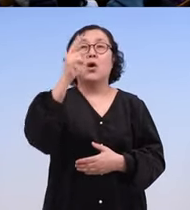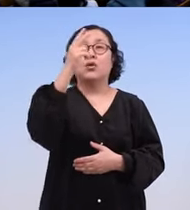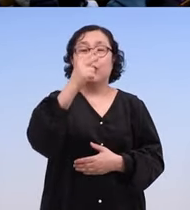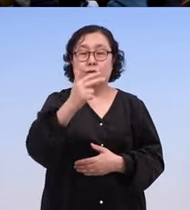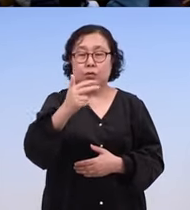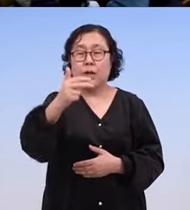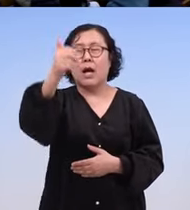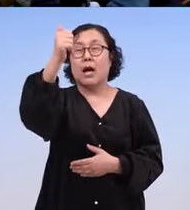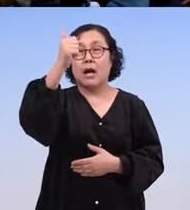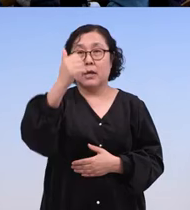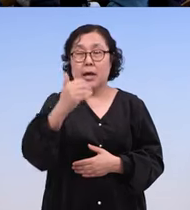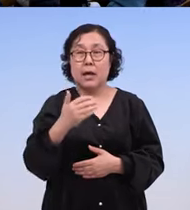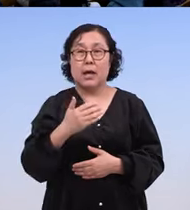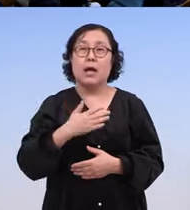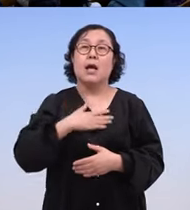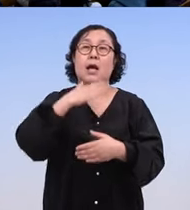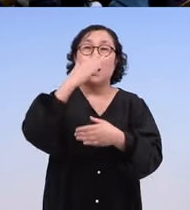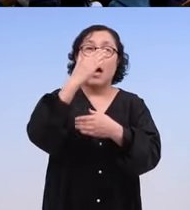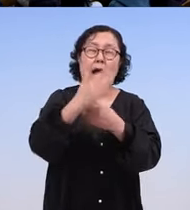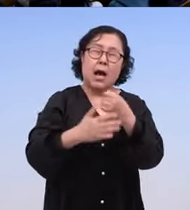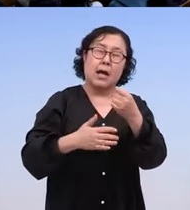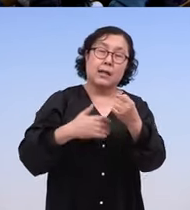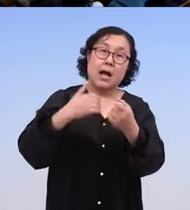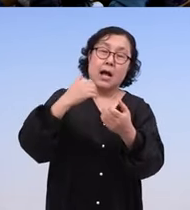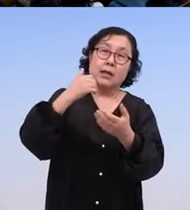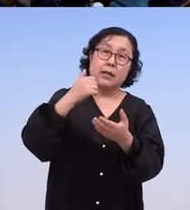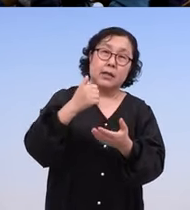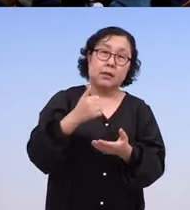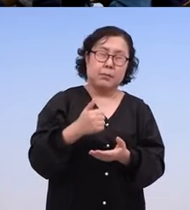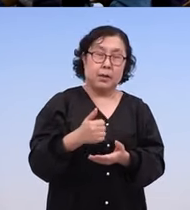주는 나의 하나님이시로다.